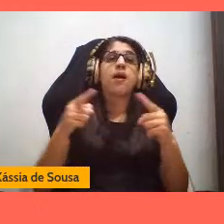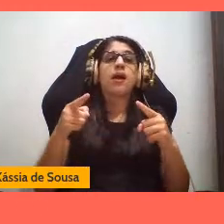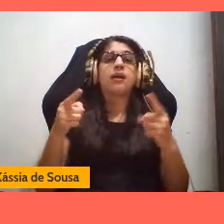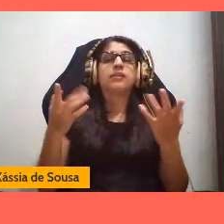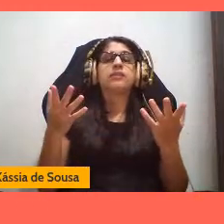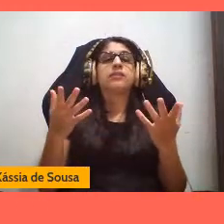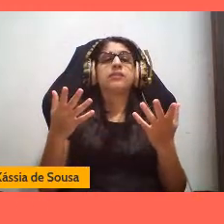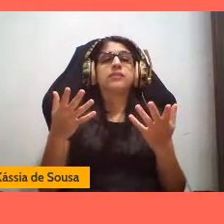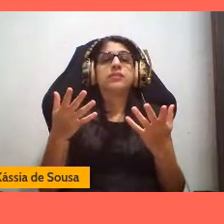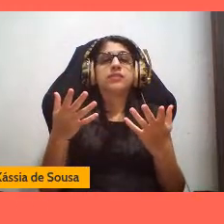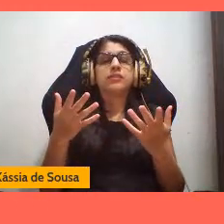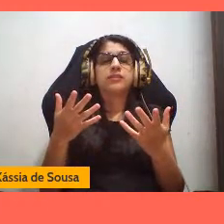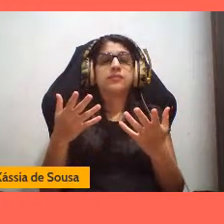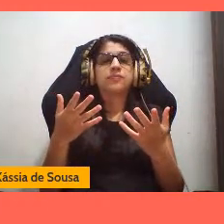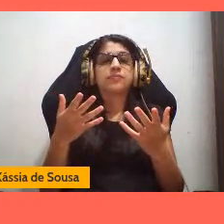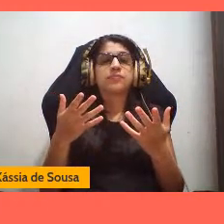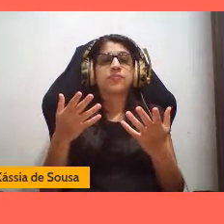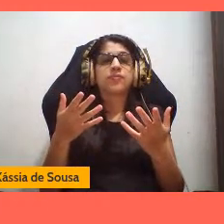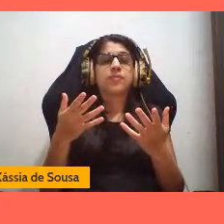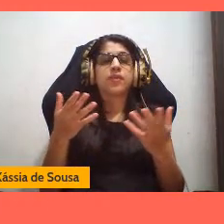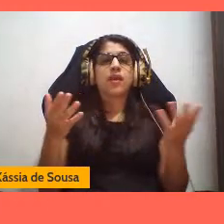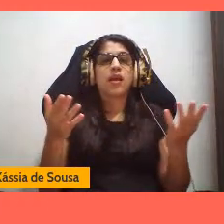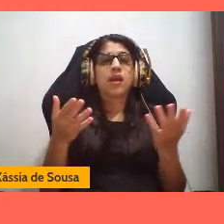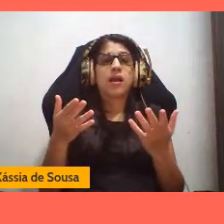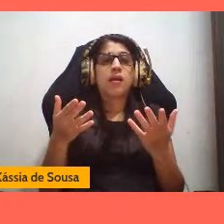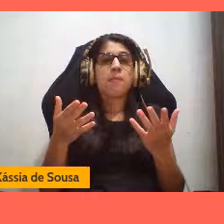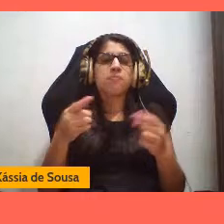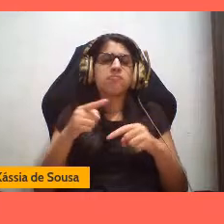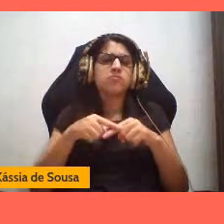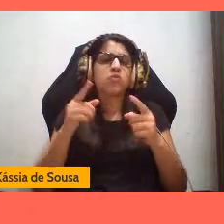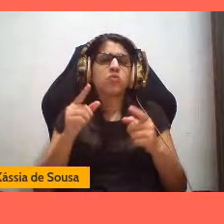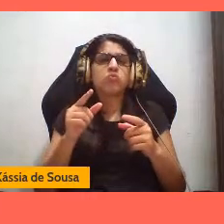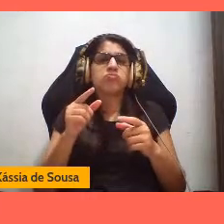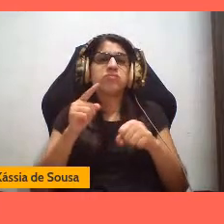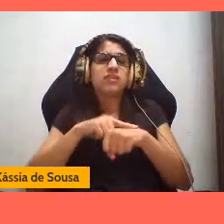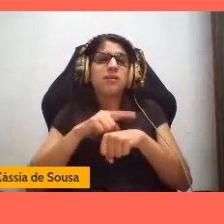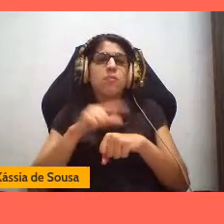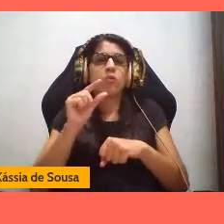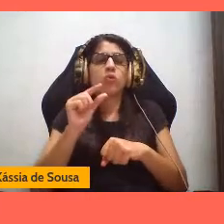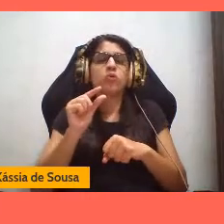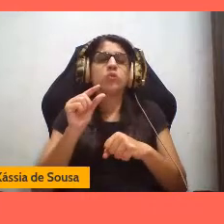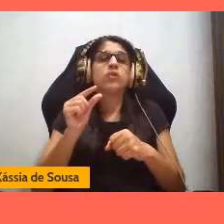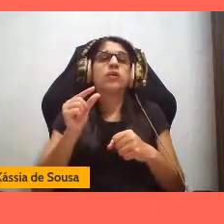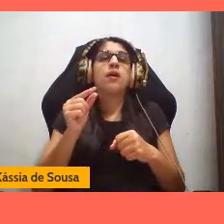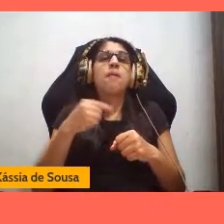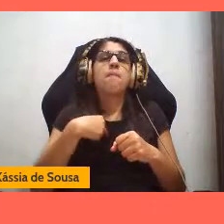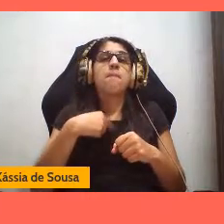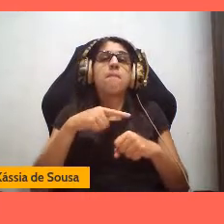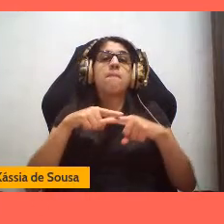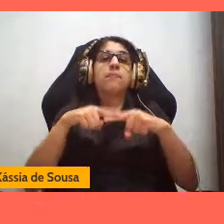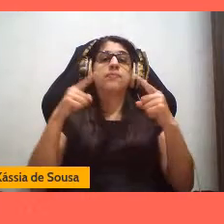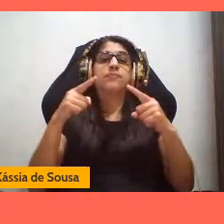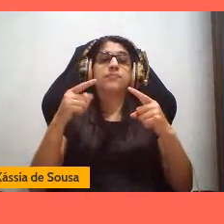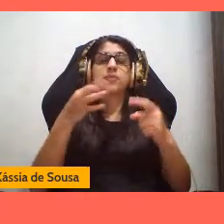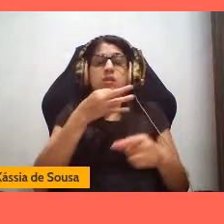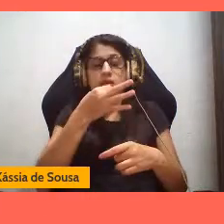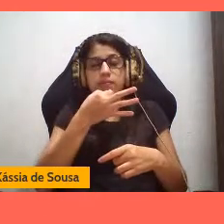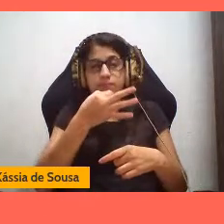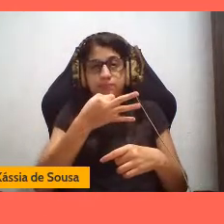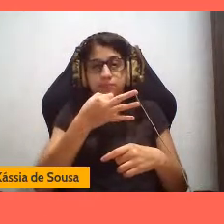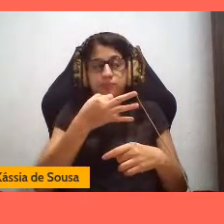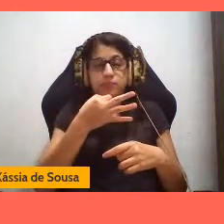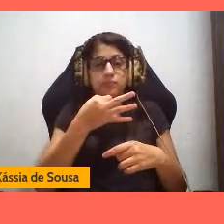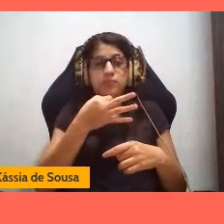agora nas palestras, ainda tive que terminar um texto. Mas eu tenho uma sugestão, é que a gente possa também